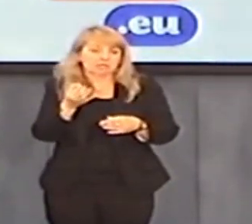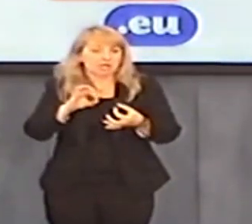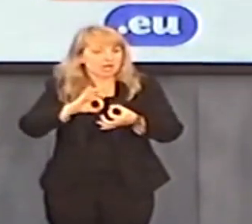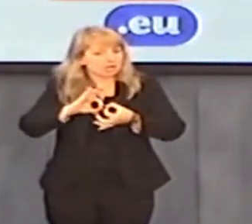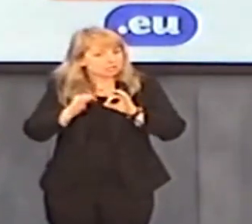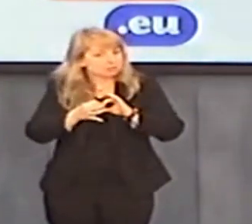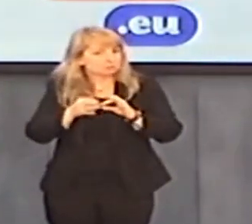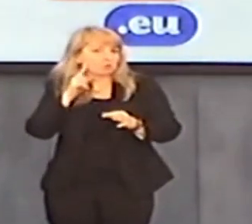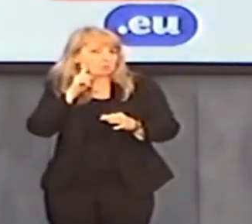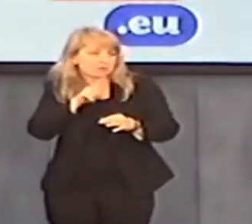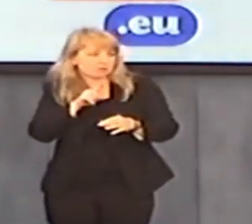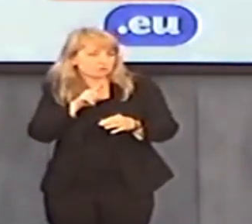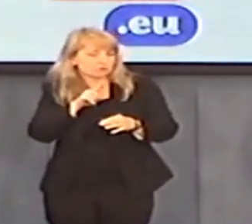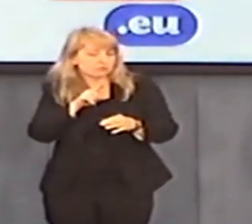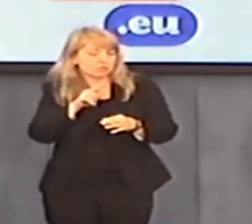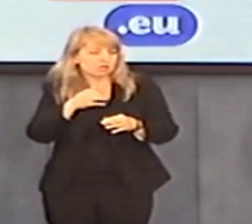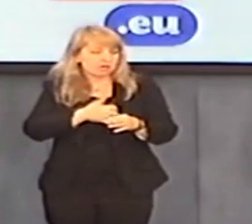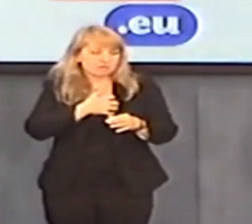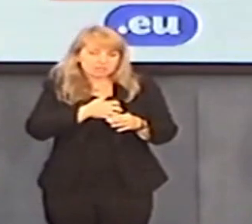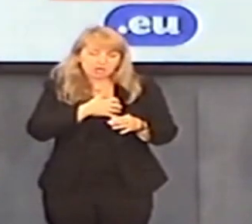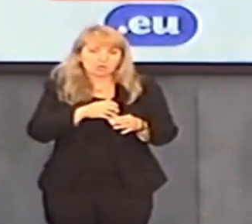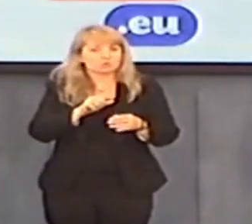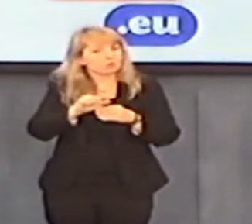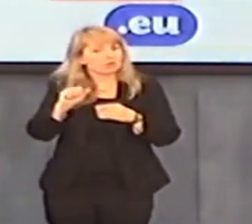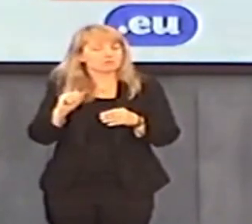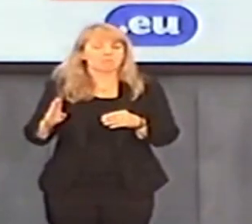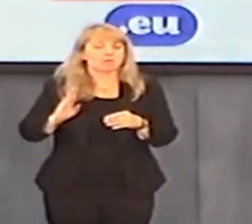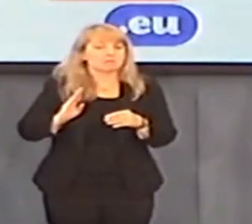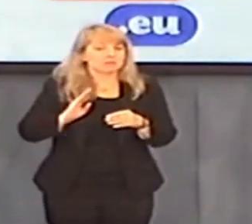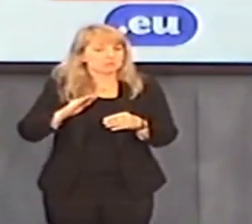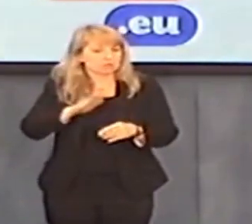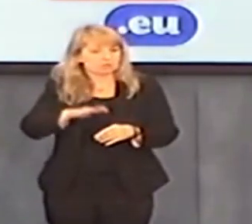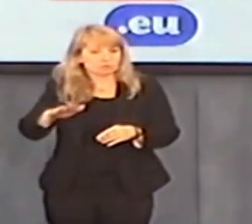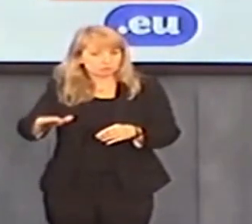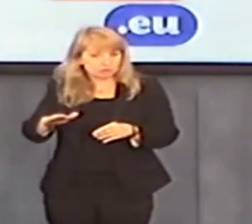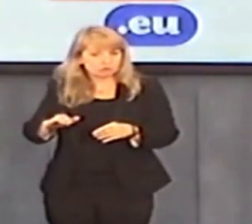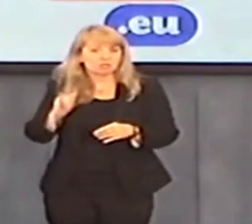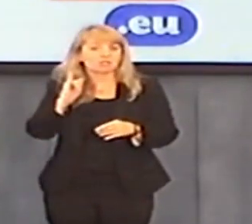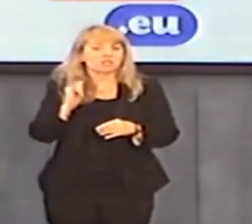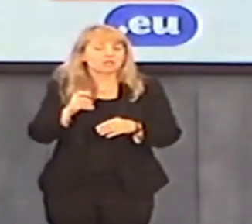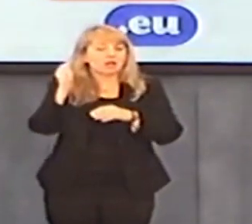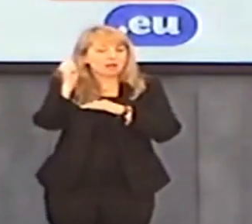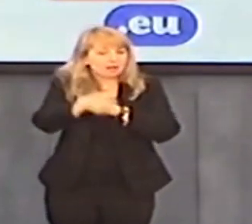prawdziwą intencją tych duchownych było bezpieczeństwo dzieci i karanie,